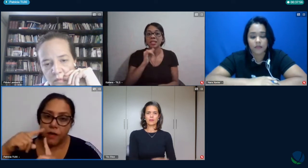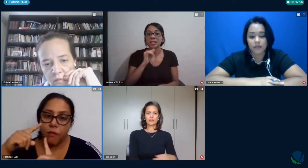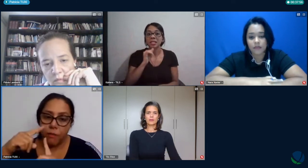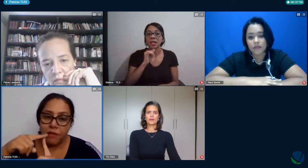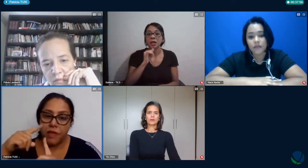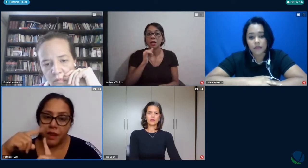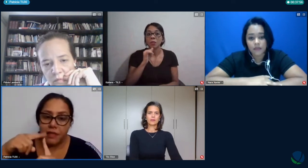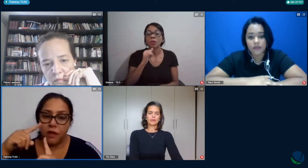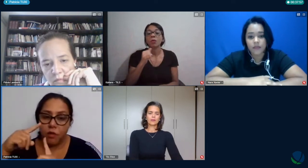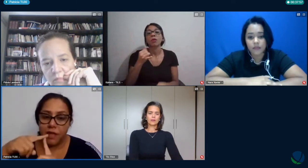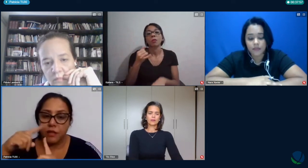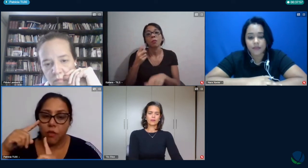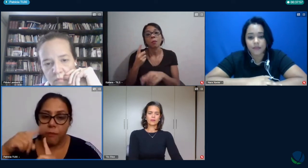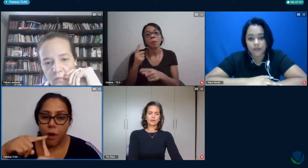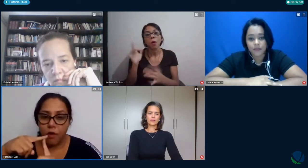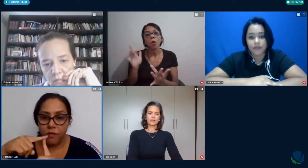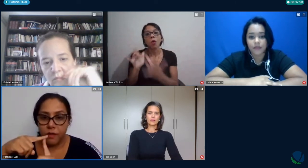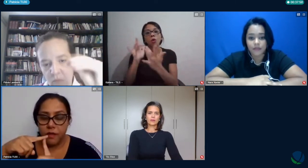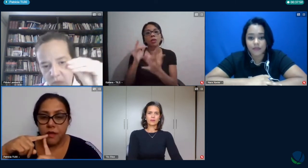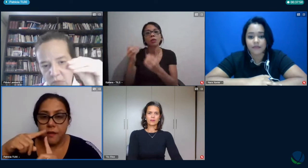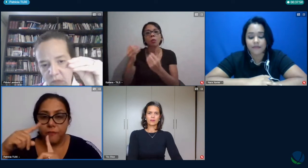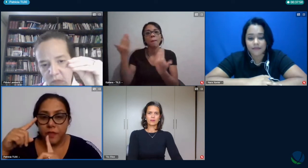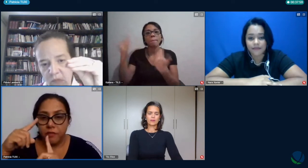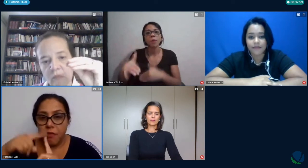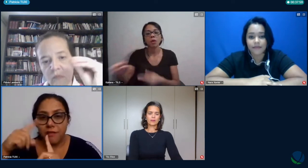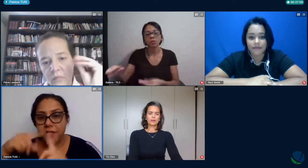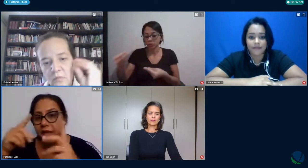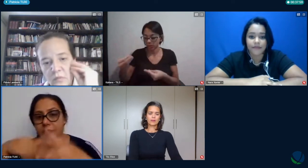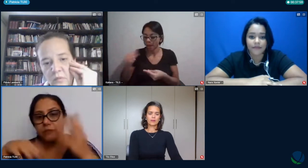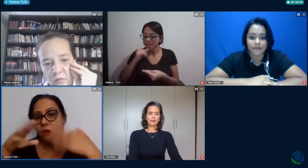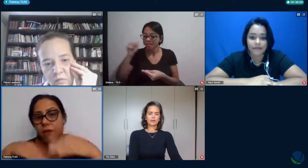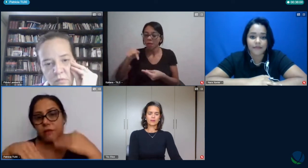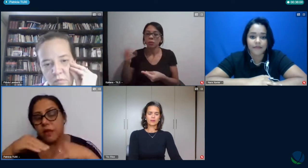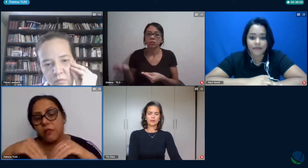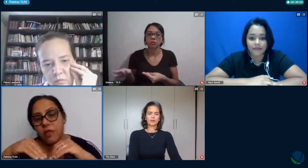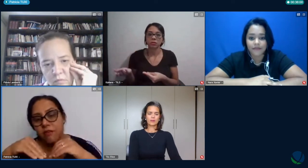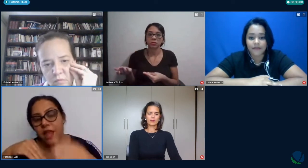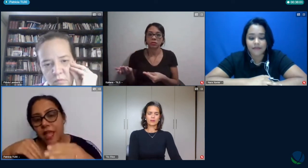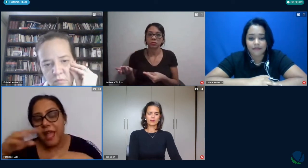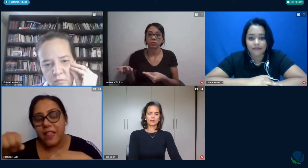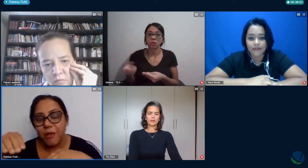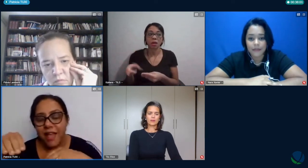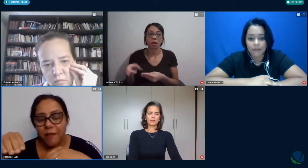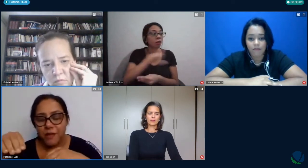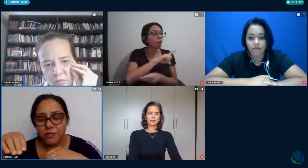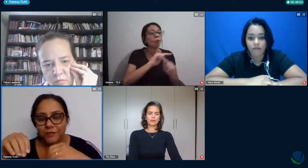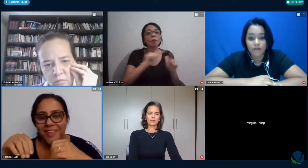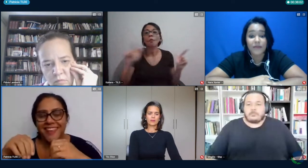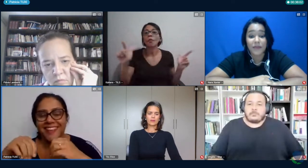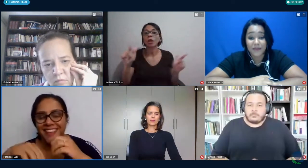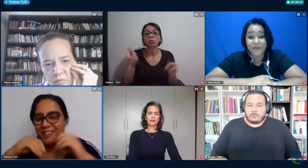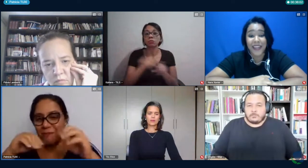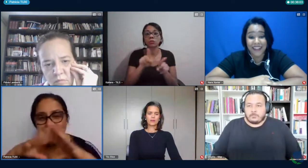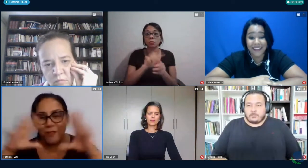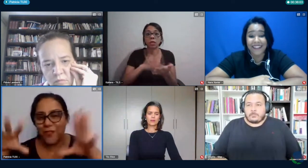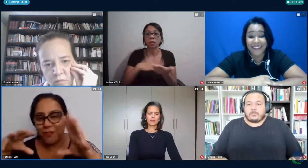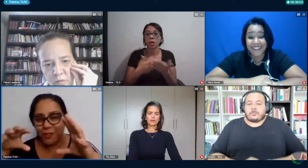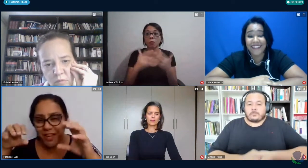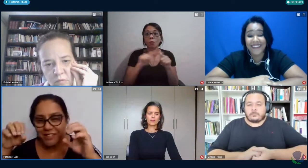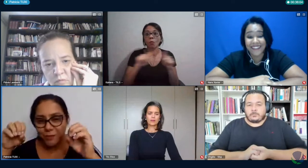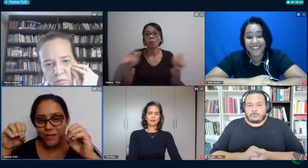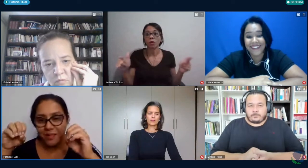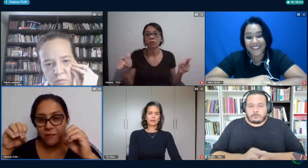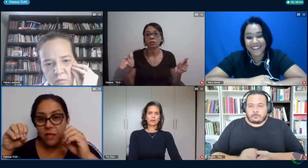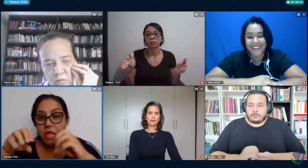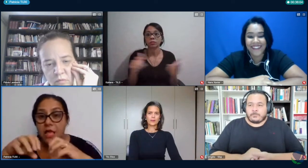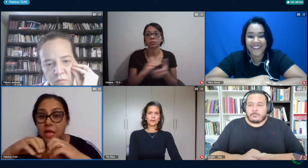ser o primeiro momento que ele entra em contato com a prova. Então, até esse momento, ele não teve. Nem ele, nem o intérprete, que também não teve de onde